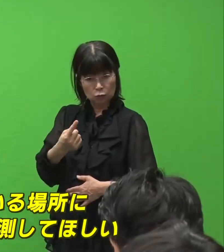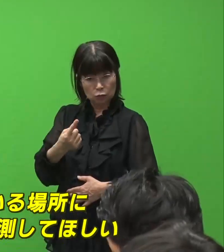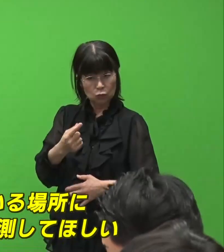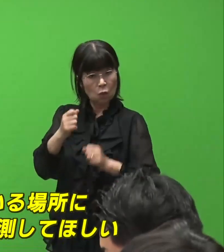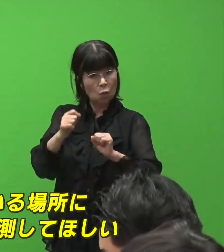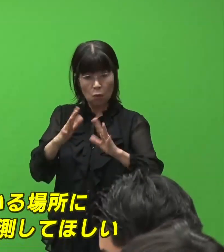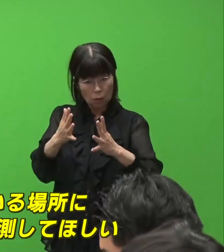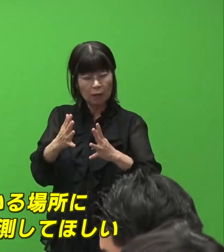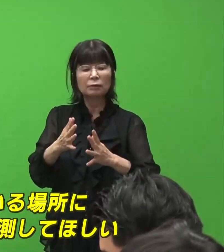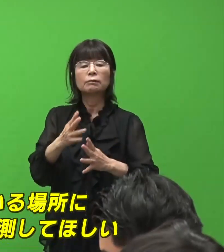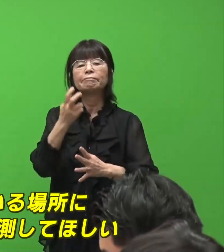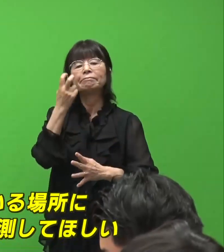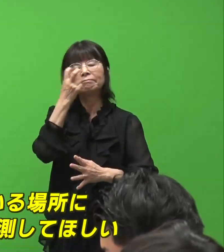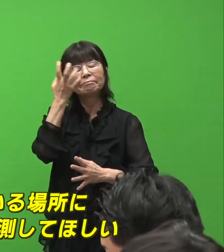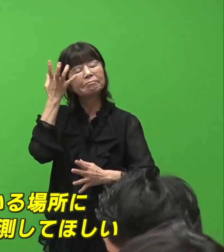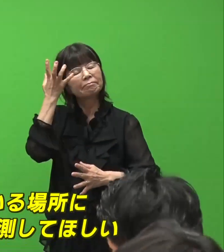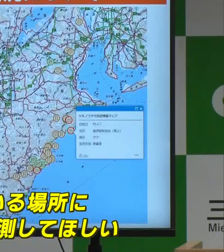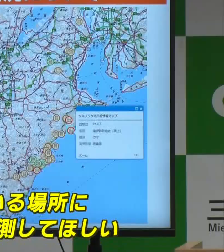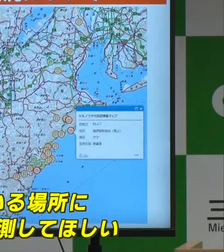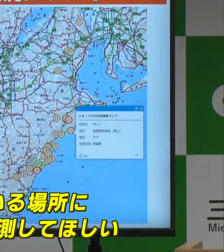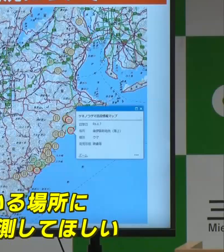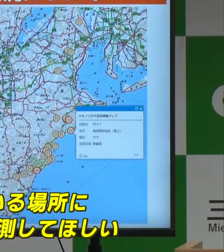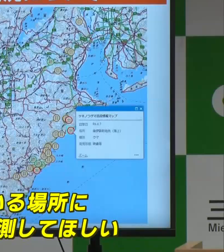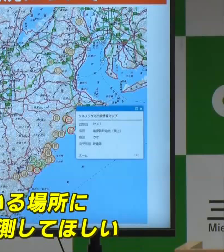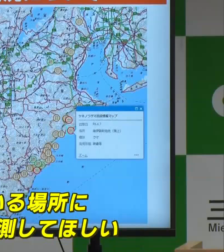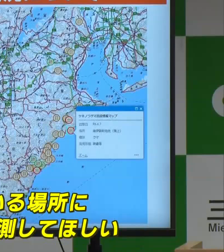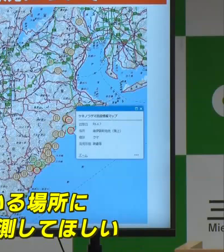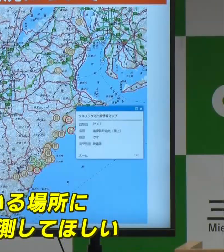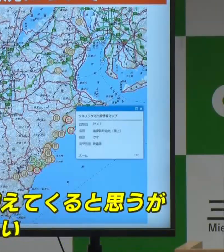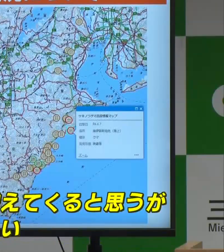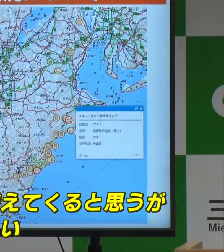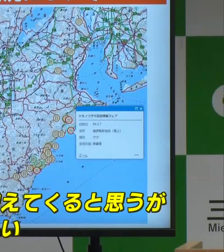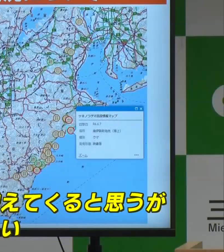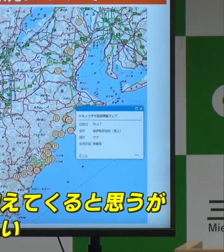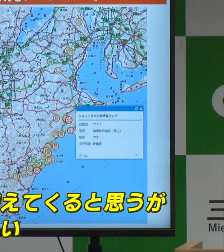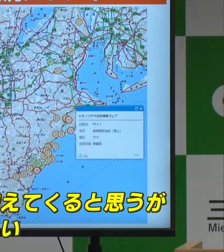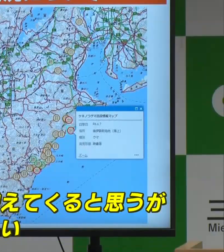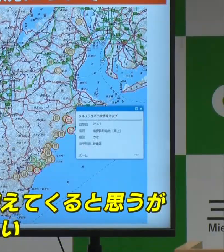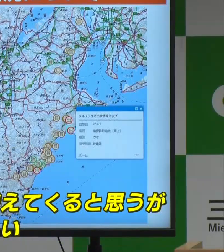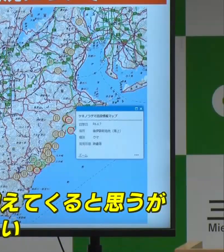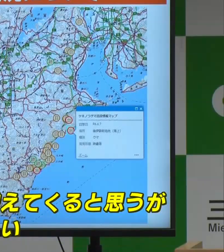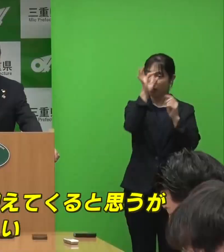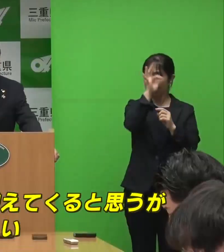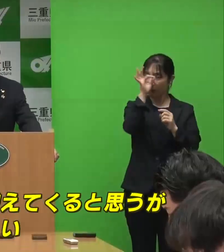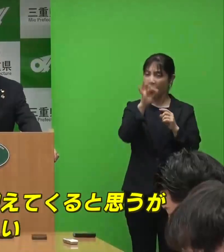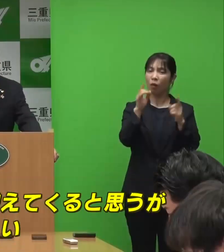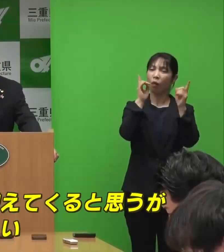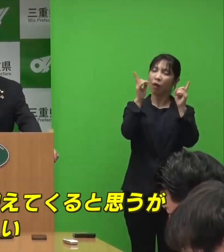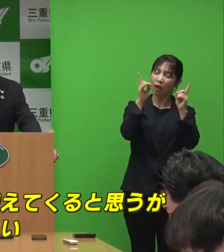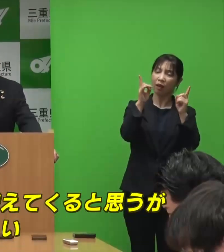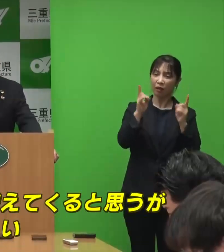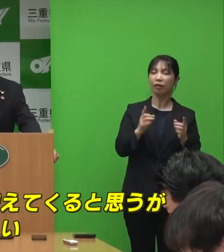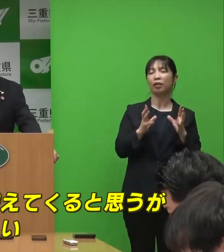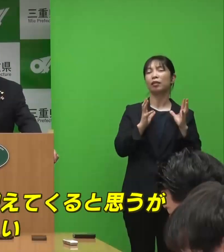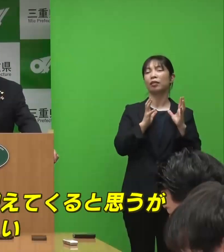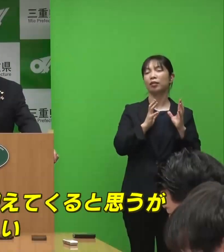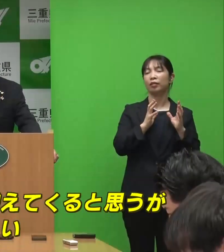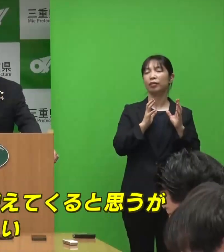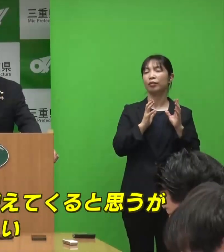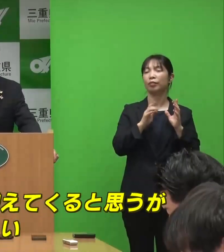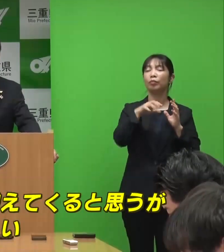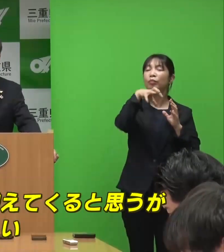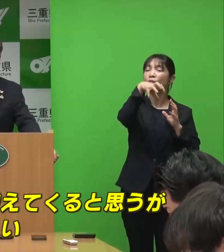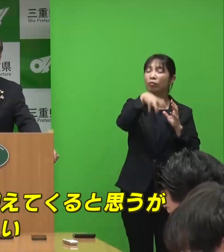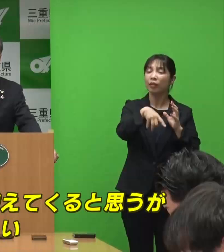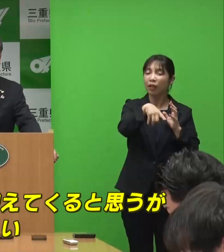のかどうかというのを予測をしていただきたいレジャー目的もこれから夏になりますんで増えてくると思いますけど